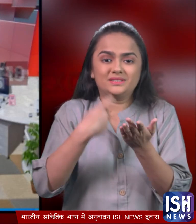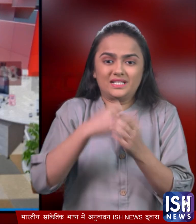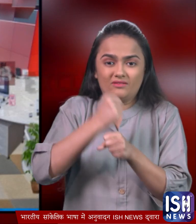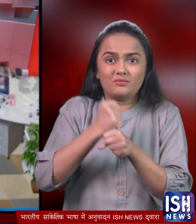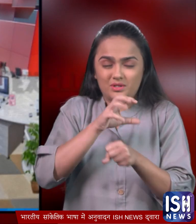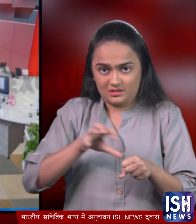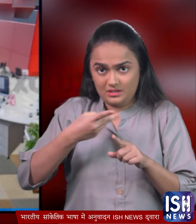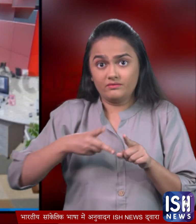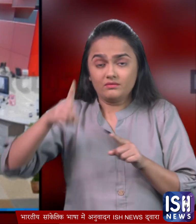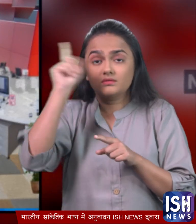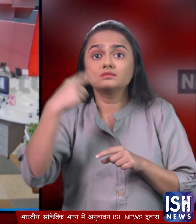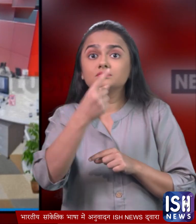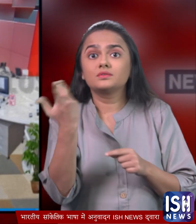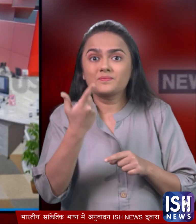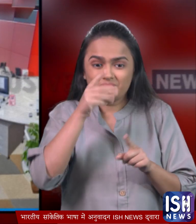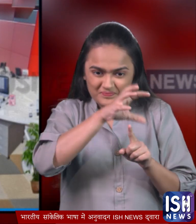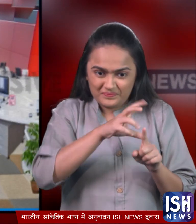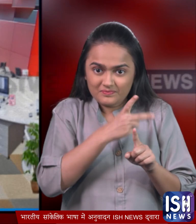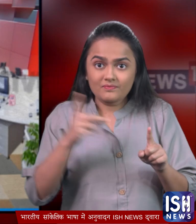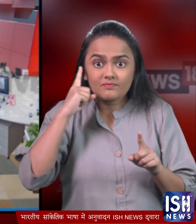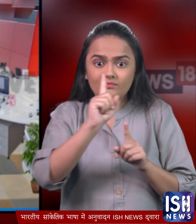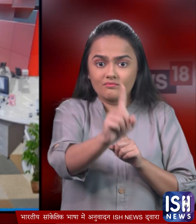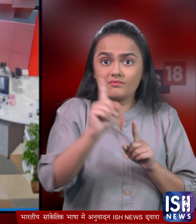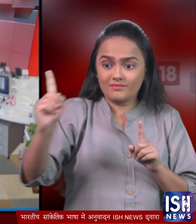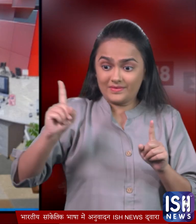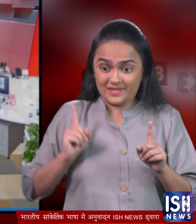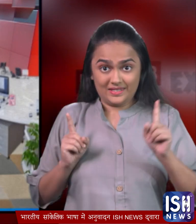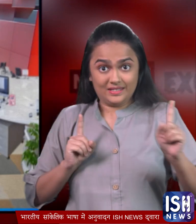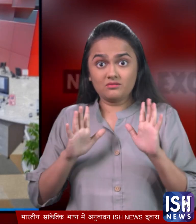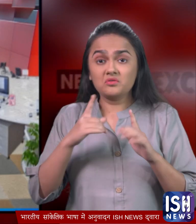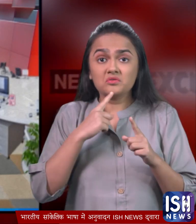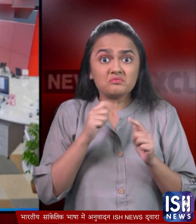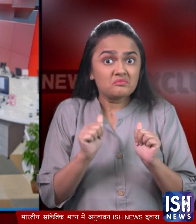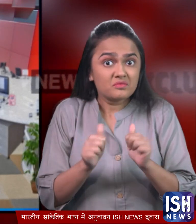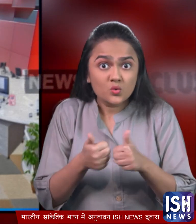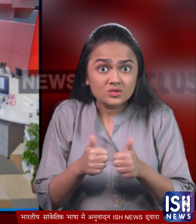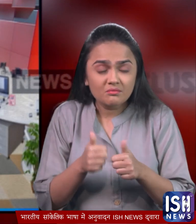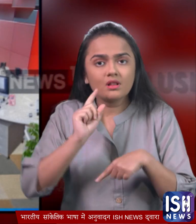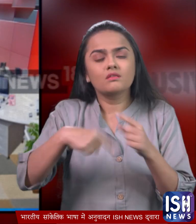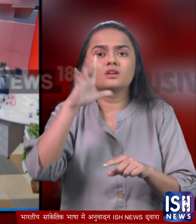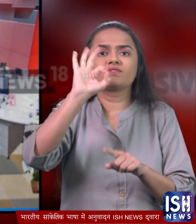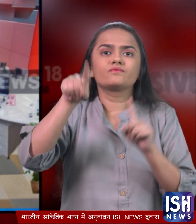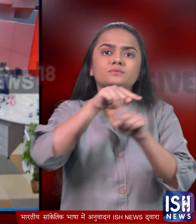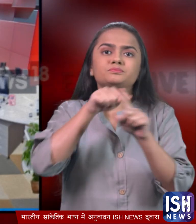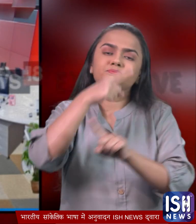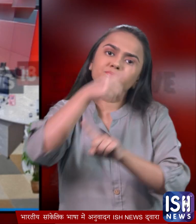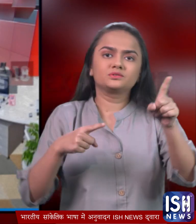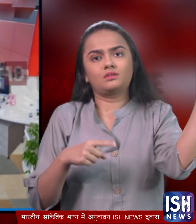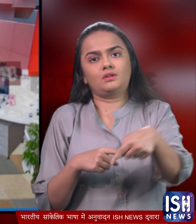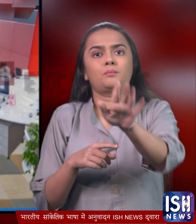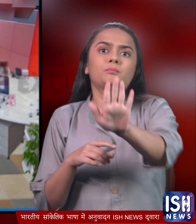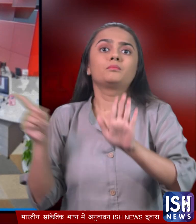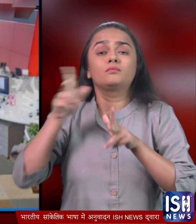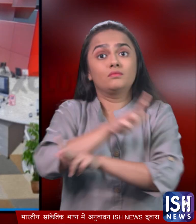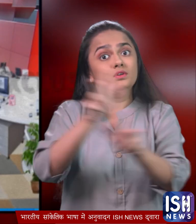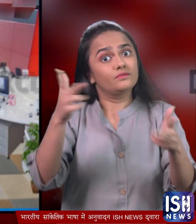सभी सरकारी दफ्तरों को निर्देश दिया गया कि जिन दफ्तरों में सोशल डिस्टेंसिंग का पालन करना संभव ना हो वहां केवल 50% कर्मचारियों